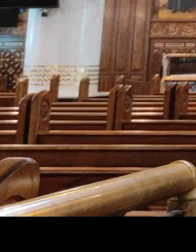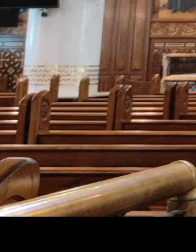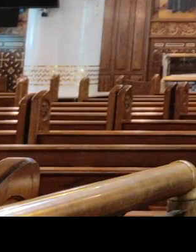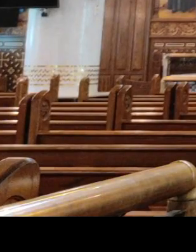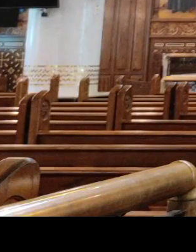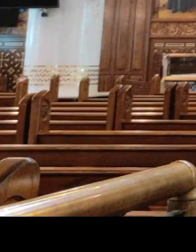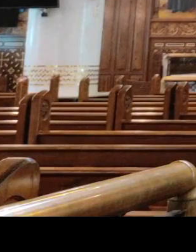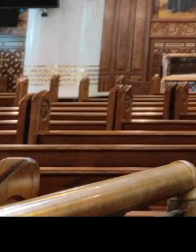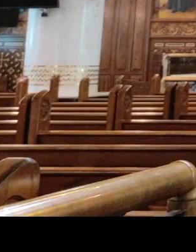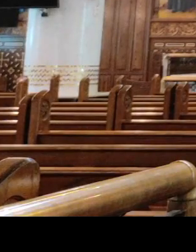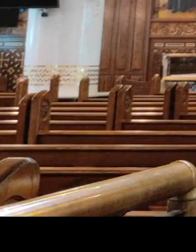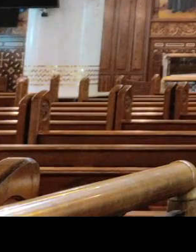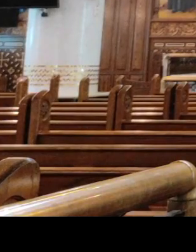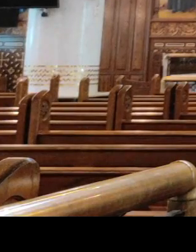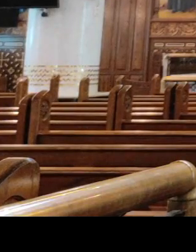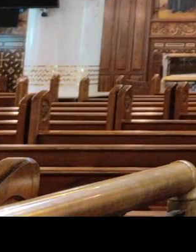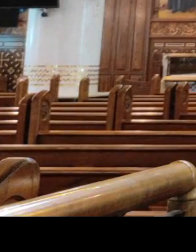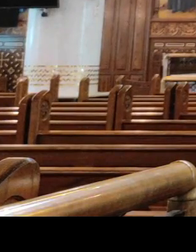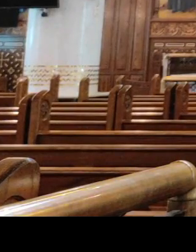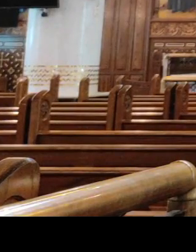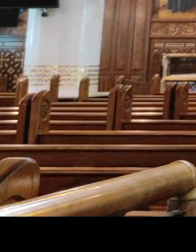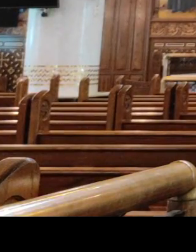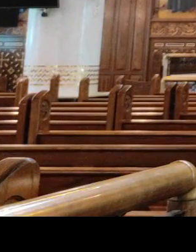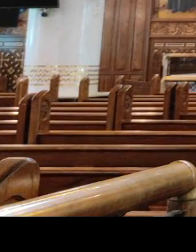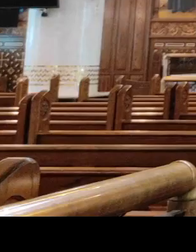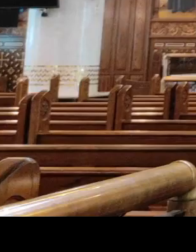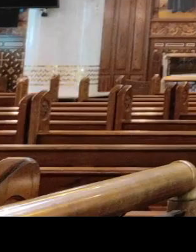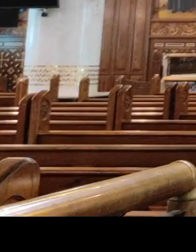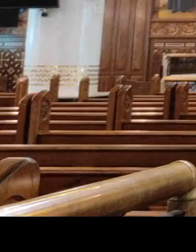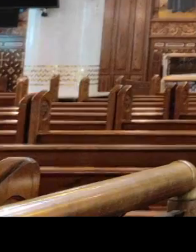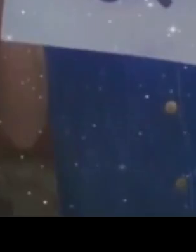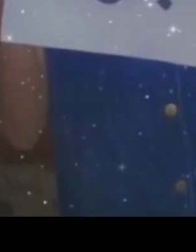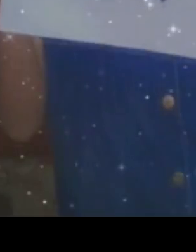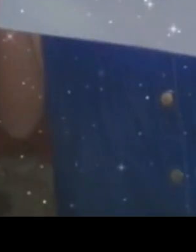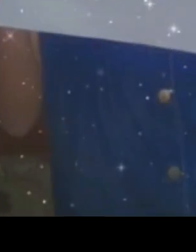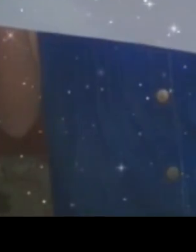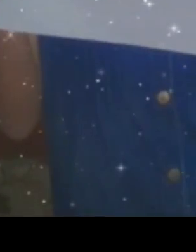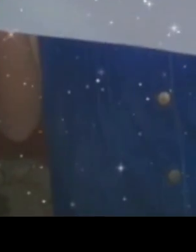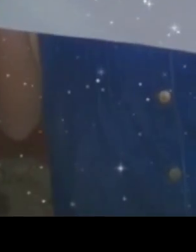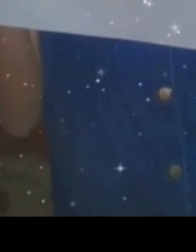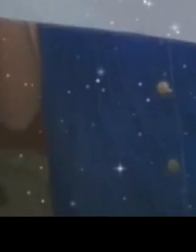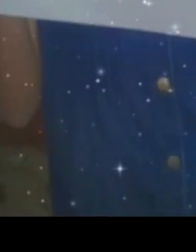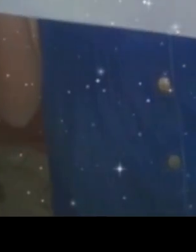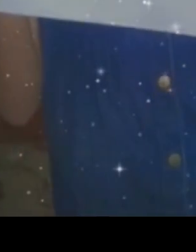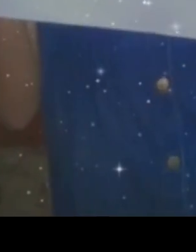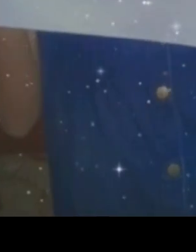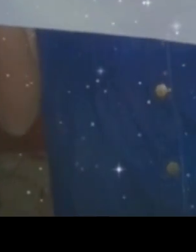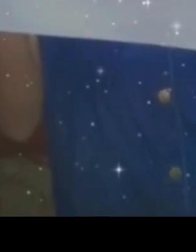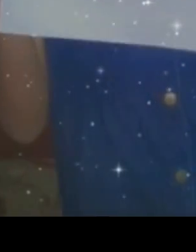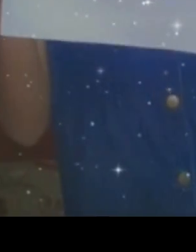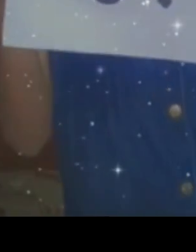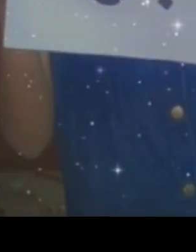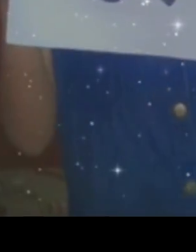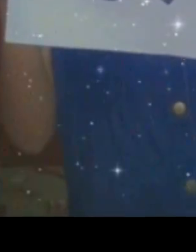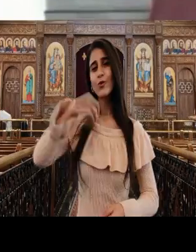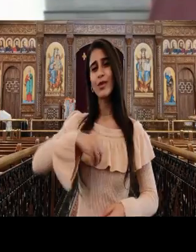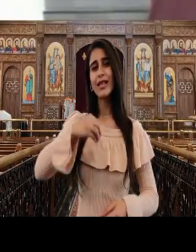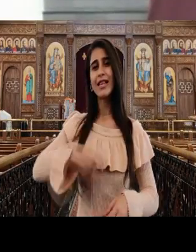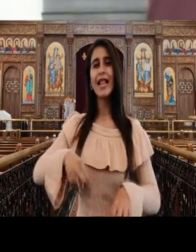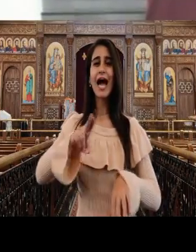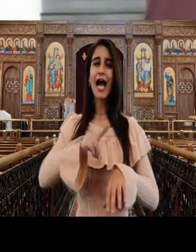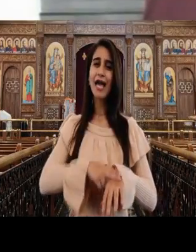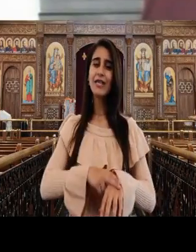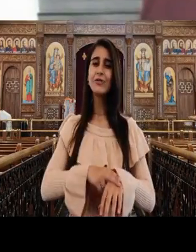يا ربي ياللي اديتني حياه والنعمه بتشوط بيها